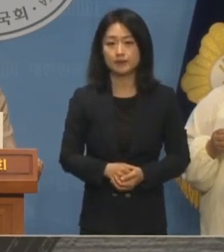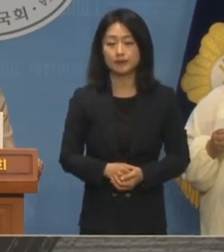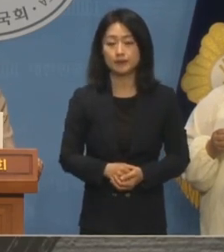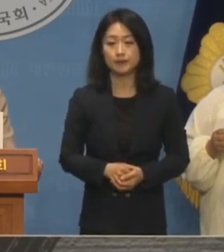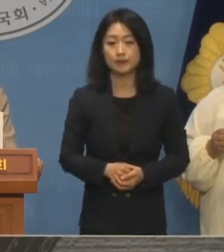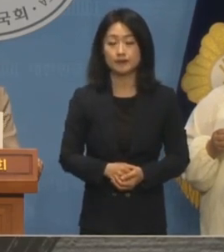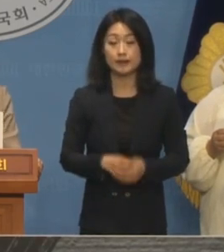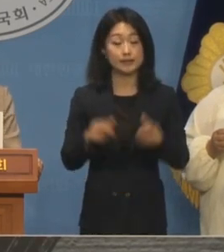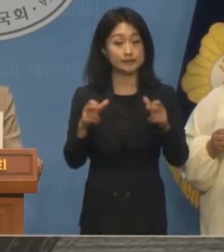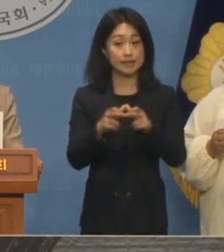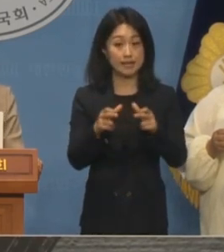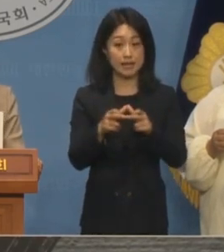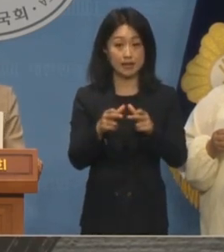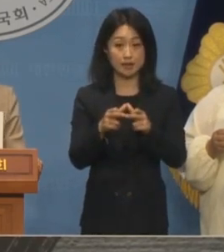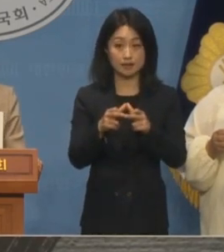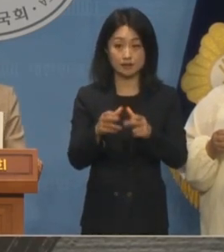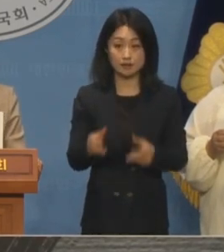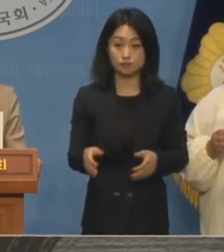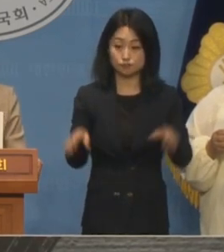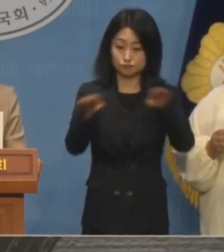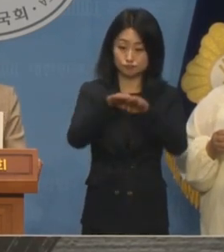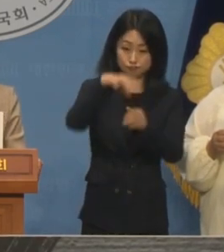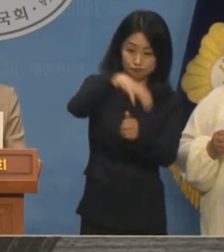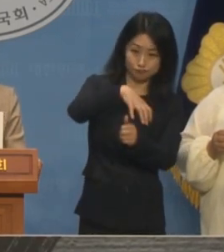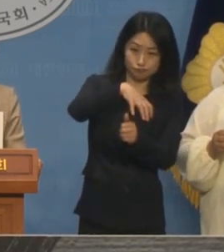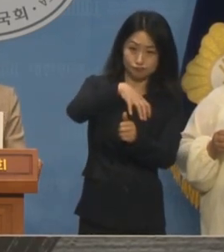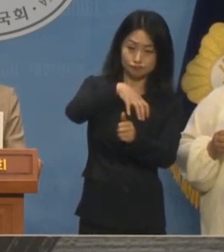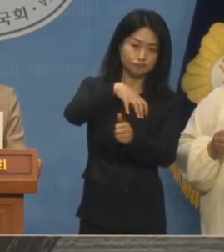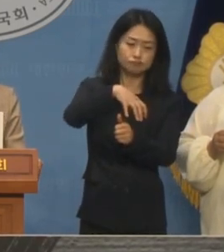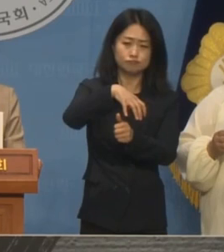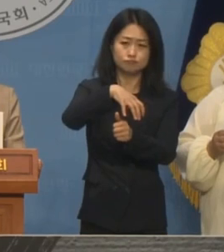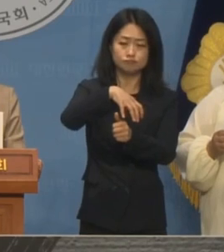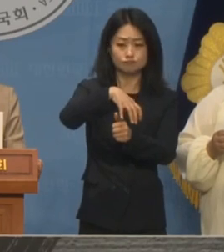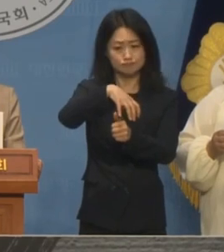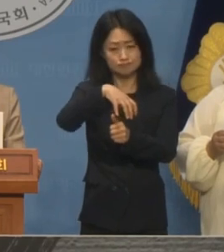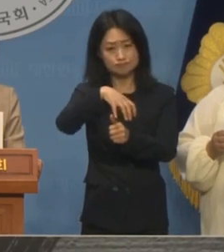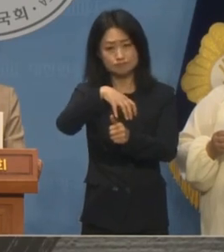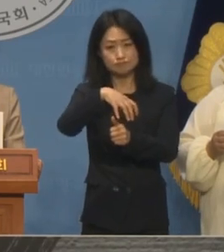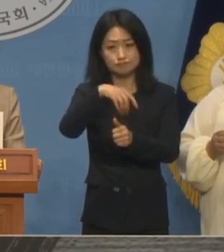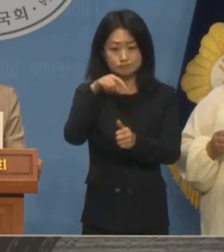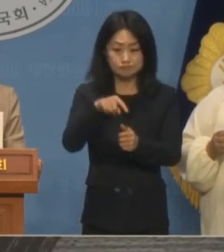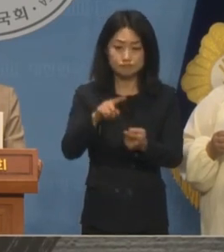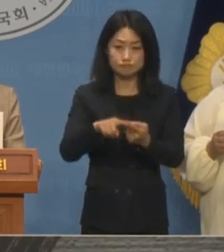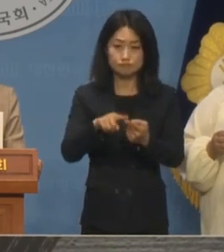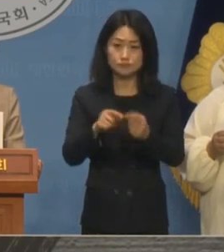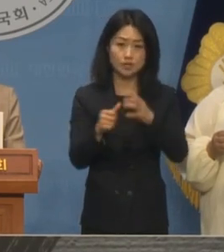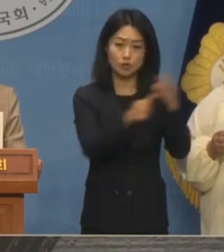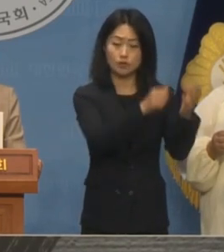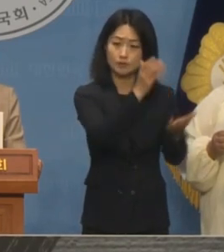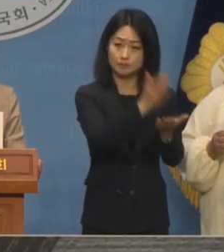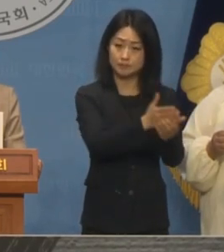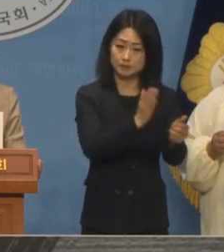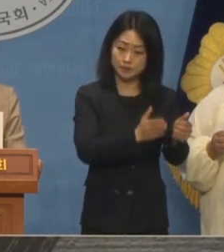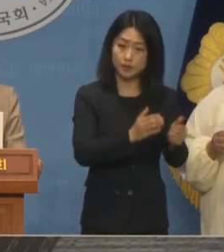더 이상 장애인의 탈시설 권리가 정치적 목적으로 이용돼서는 안 됩니다.